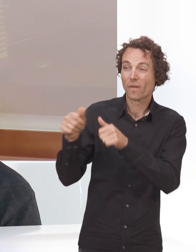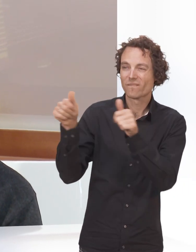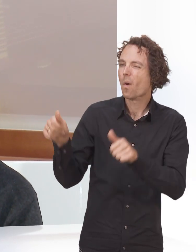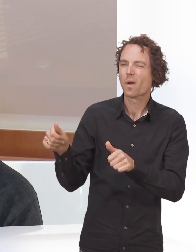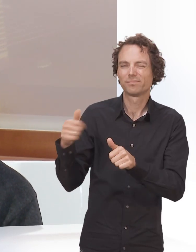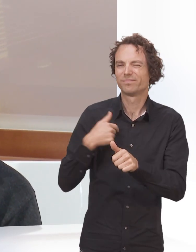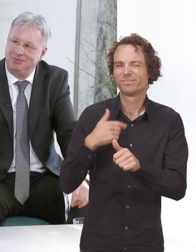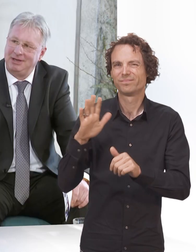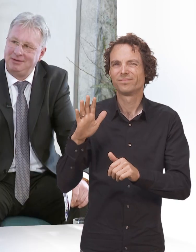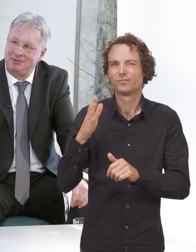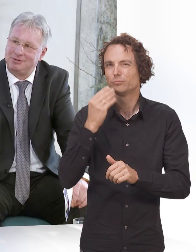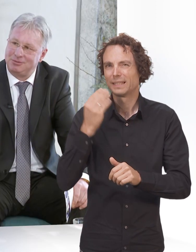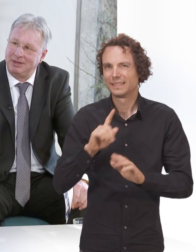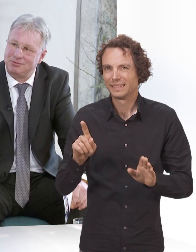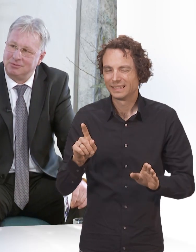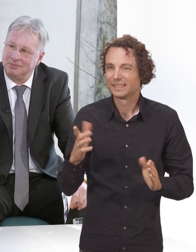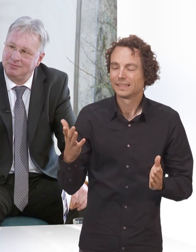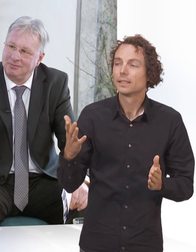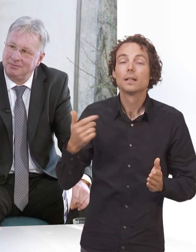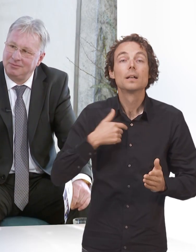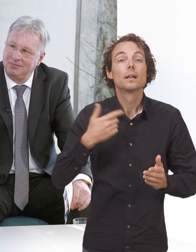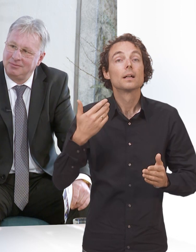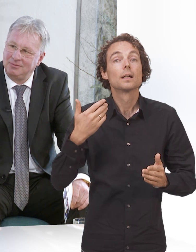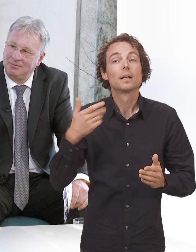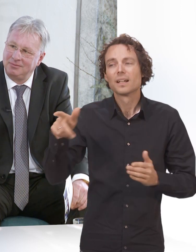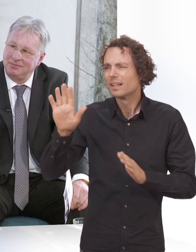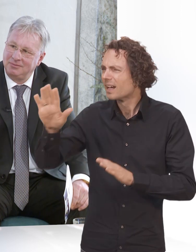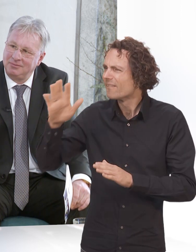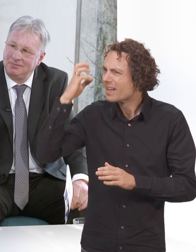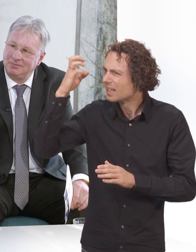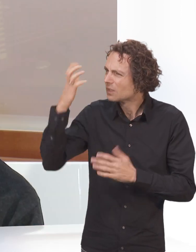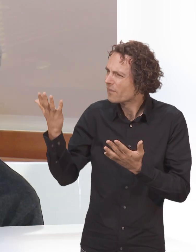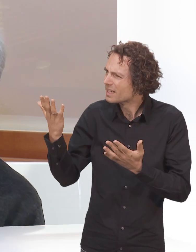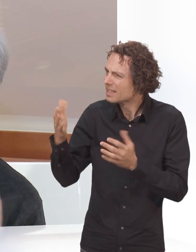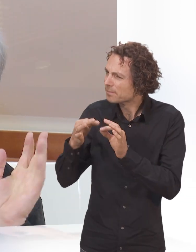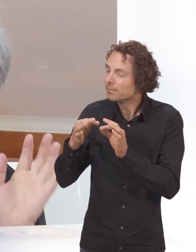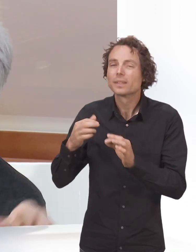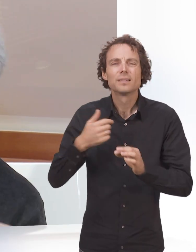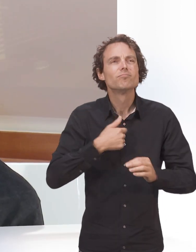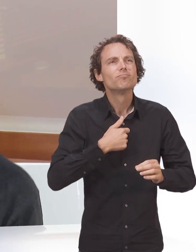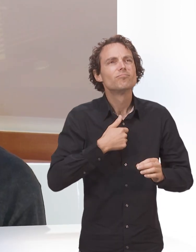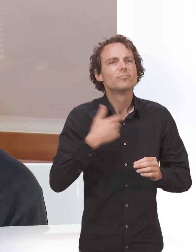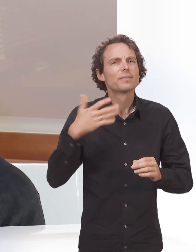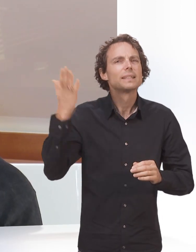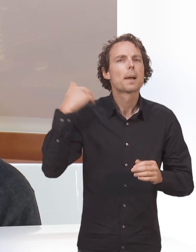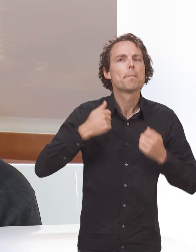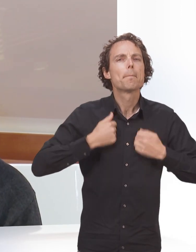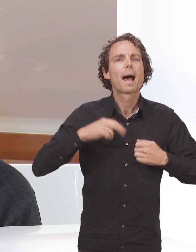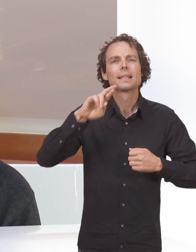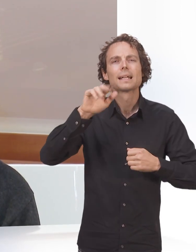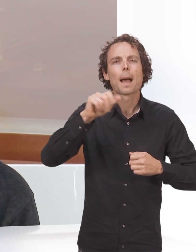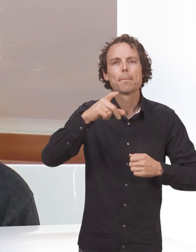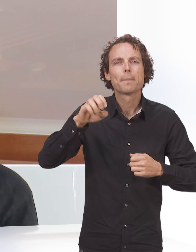Was steckt bei dir für eine Philosophie dahinter, das Gespräch? Ich habe mal einmal erlebt, das war in Bad Rappenau, glaube ich, da saß